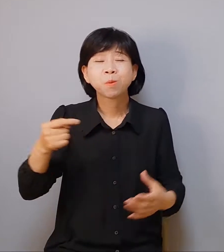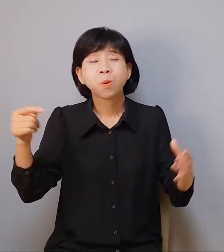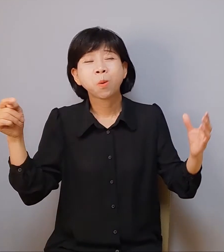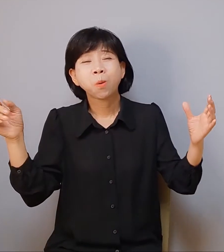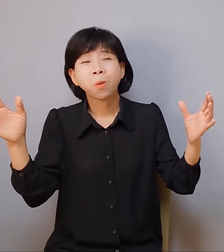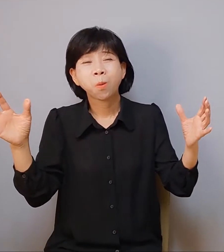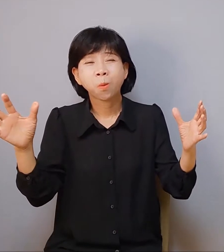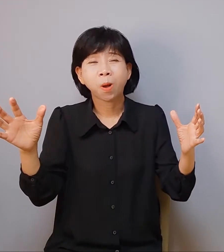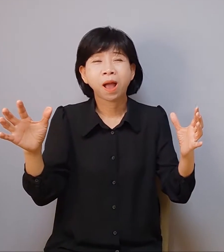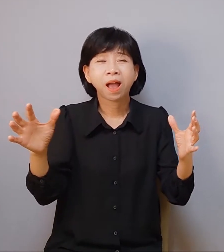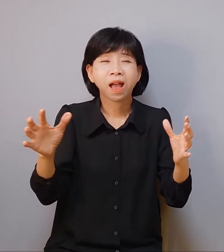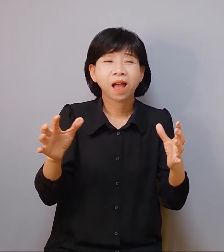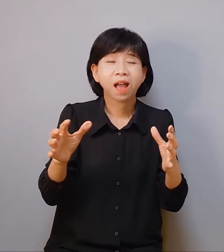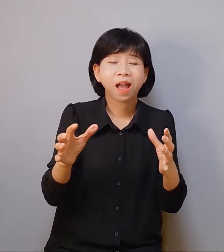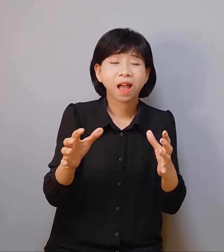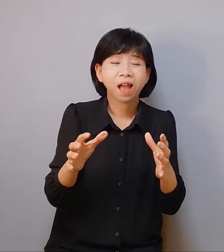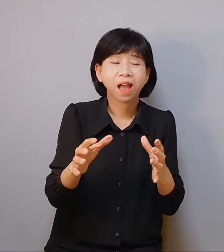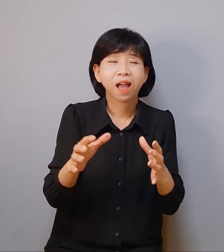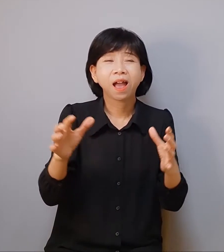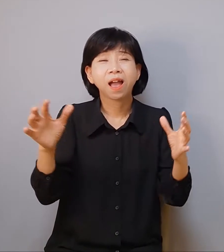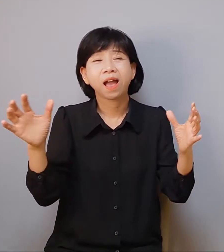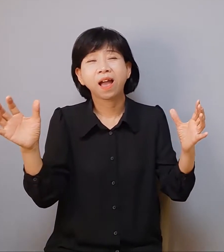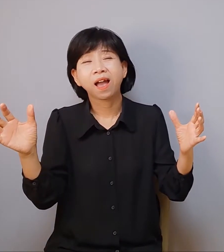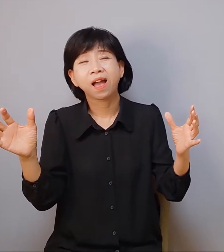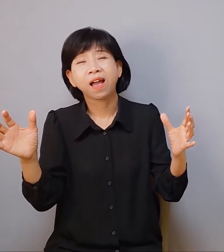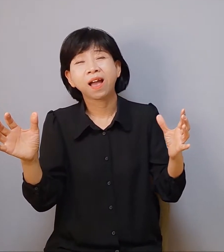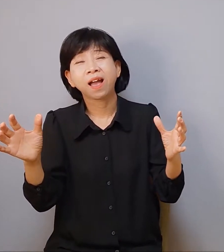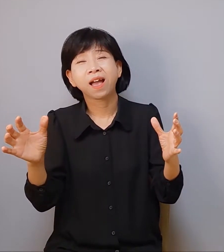입을 모아